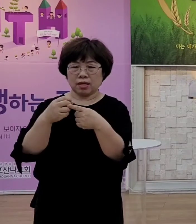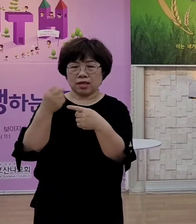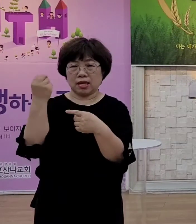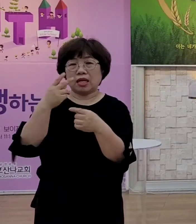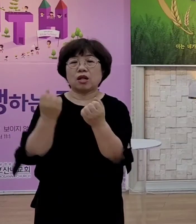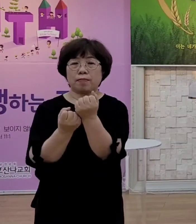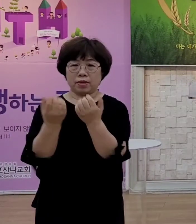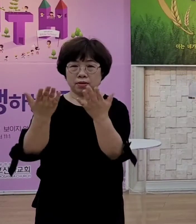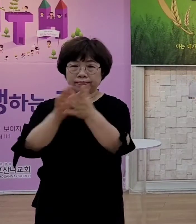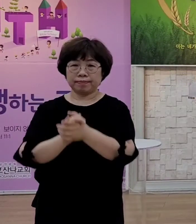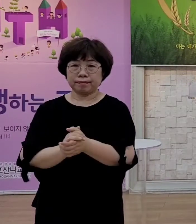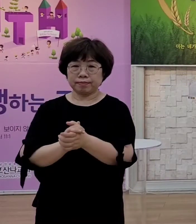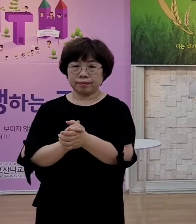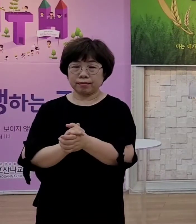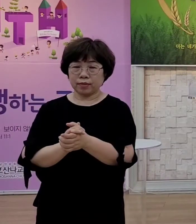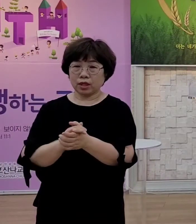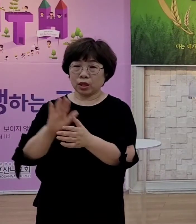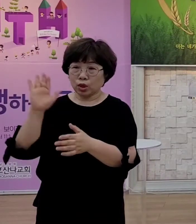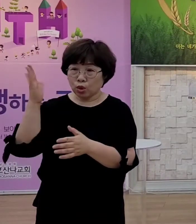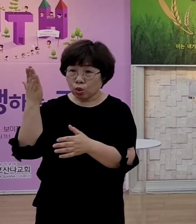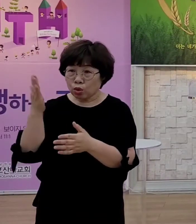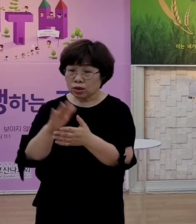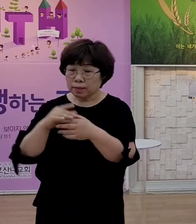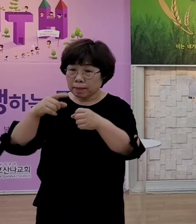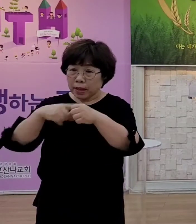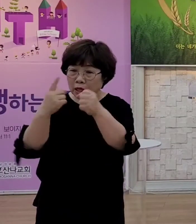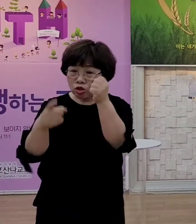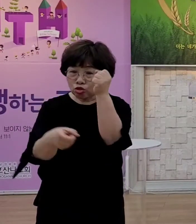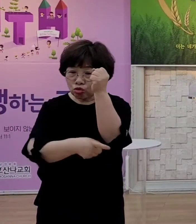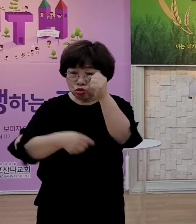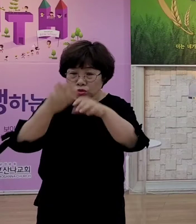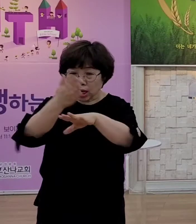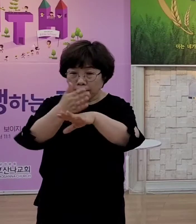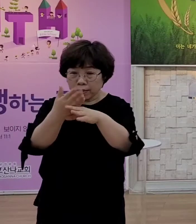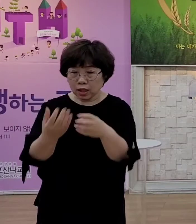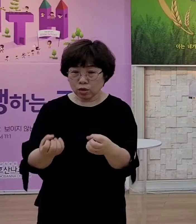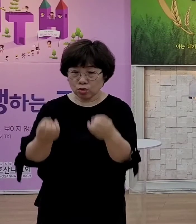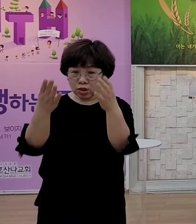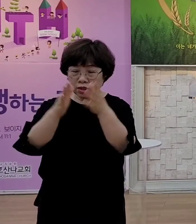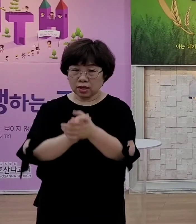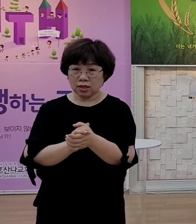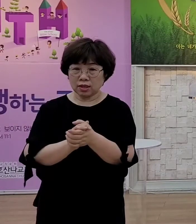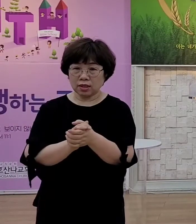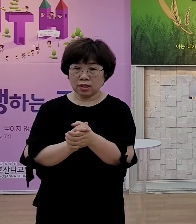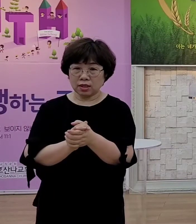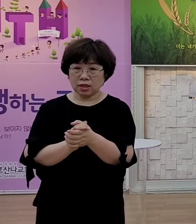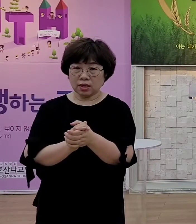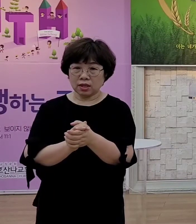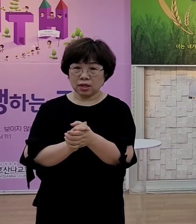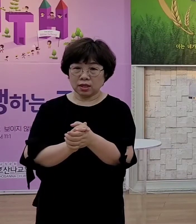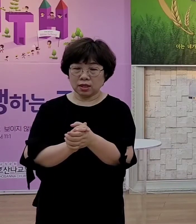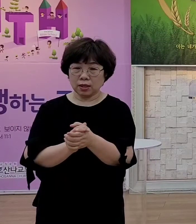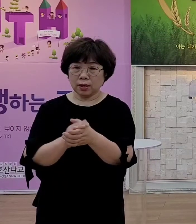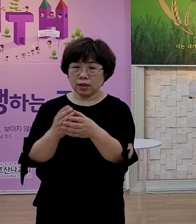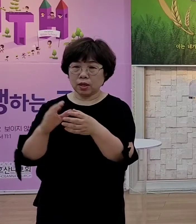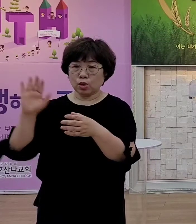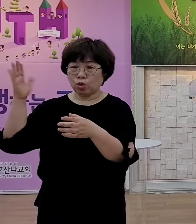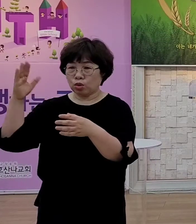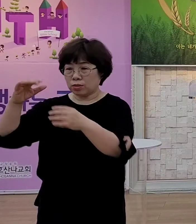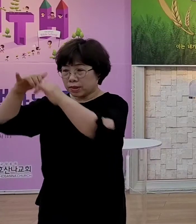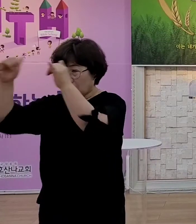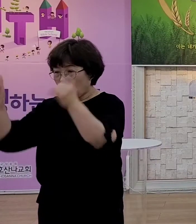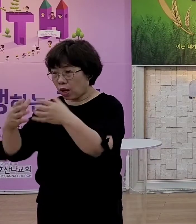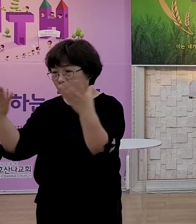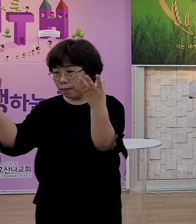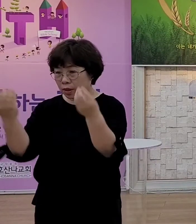이 시대에 이 맥주 감사절이 도대체 어떤 의미인가? 오늘 한 3가지만 우리 짧게 나누길 원합니다.